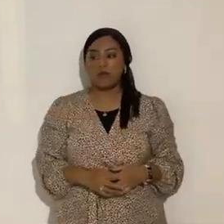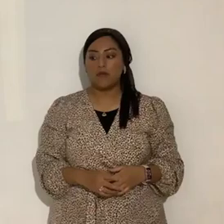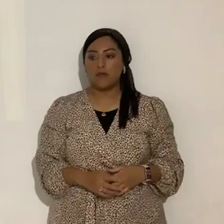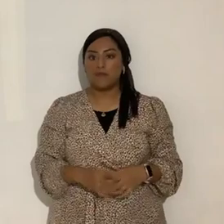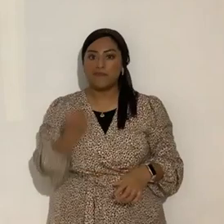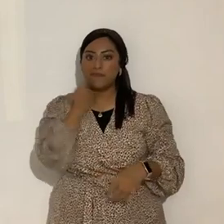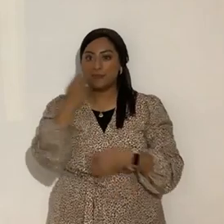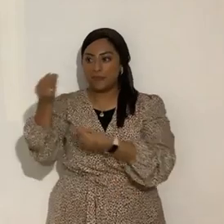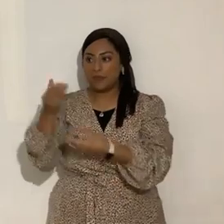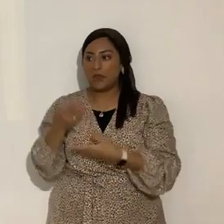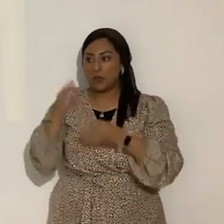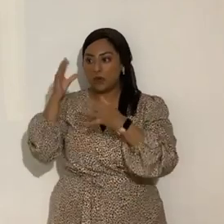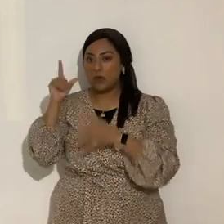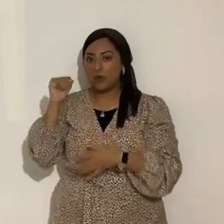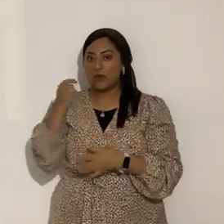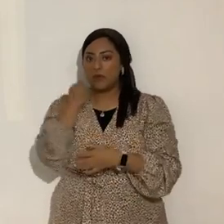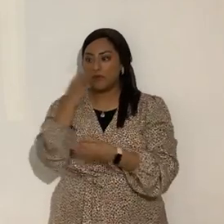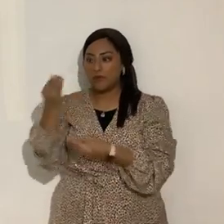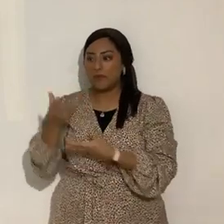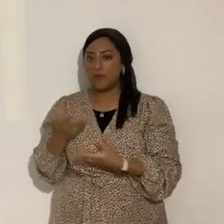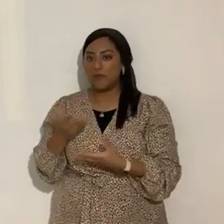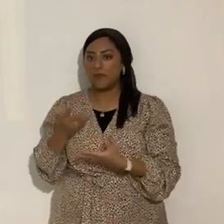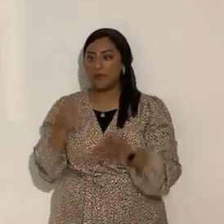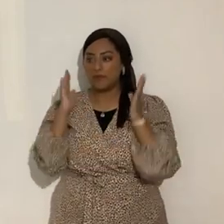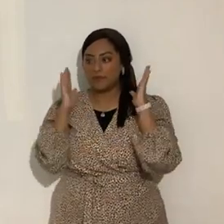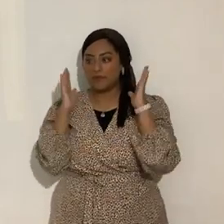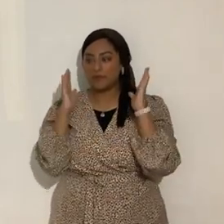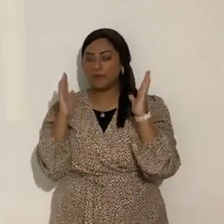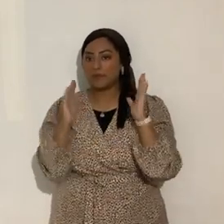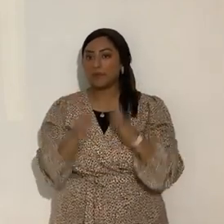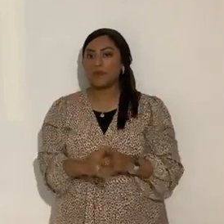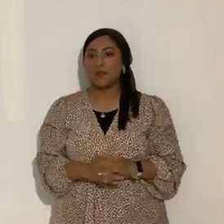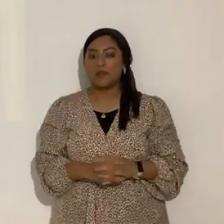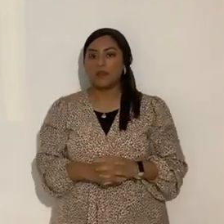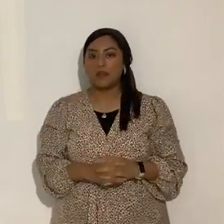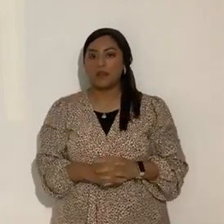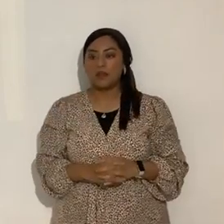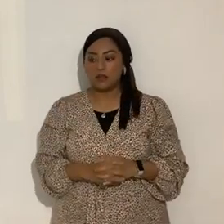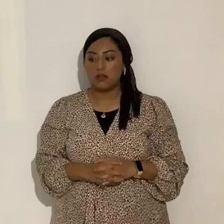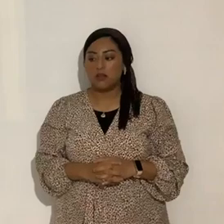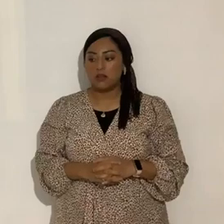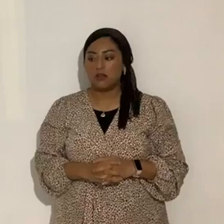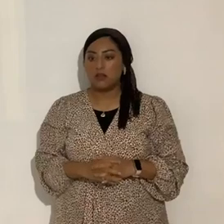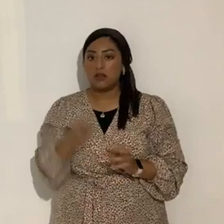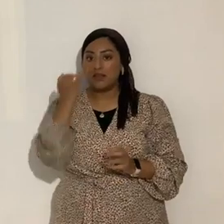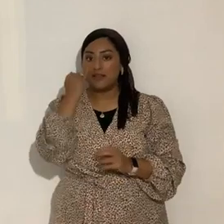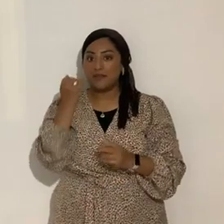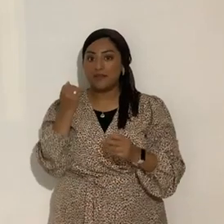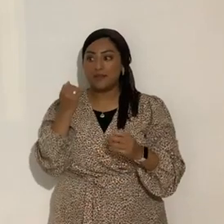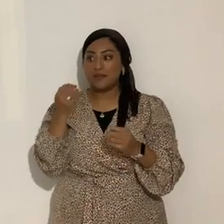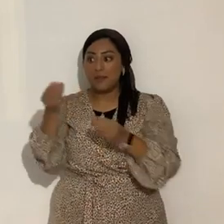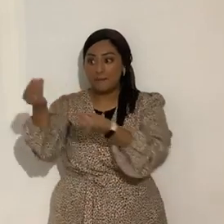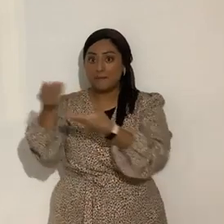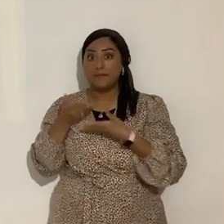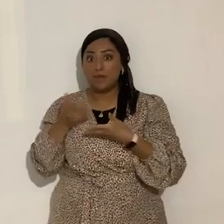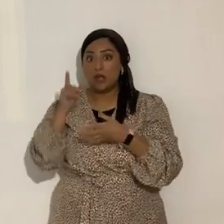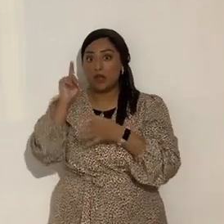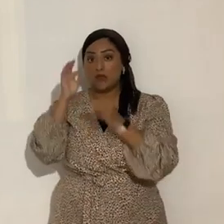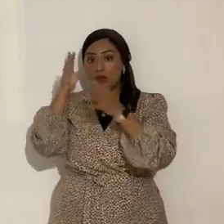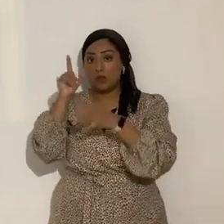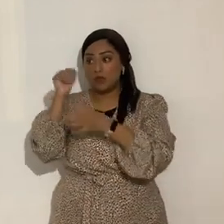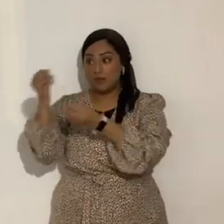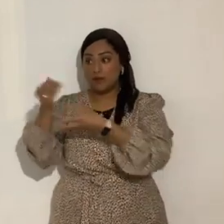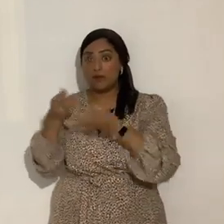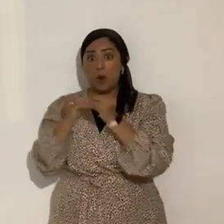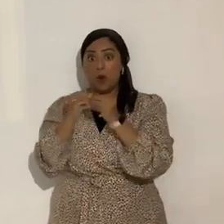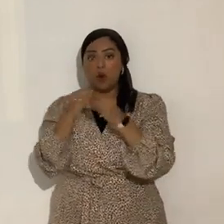a la guerra. Hay que tomar eso en cuenta, hermanos, hay que tener eso en cuenta. Voy a ir interrumpiendo. No estamos quebrantando el Shabbat,